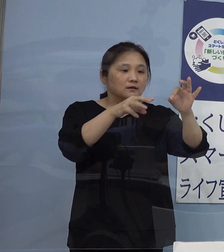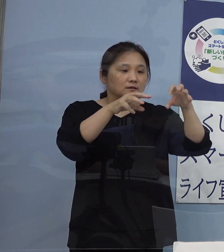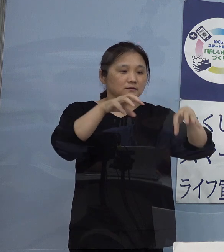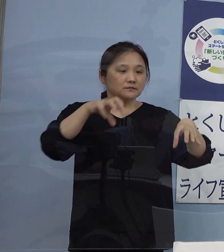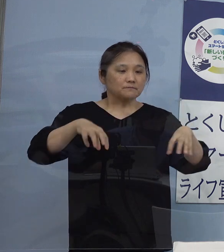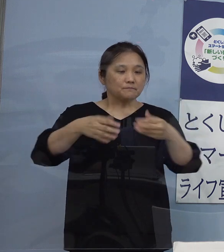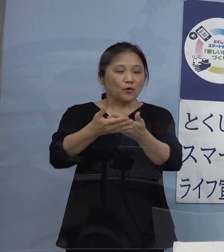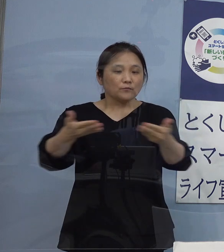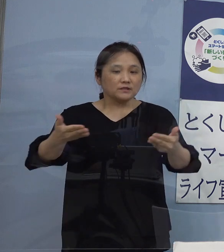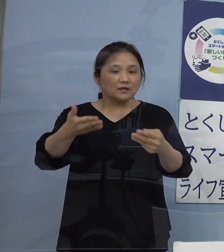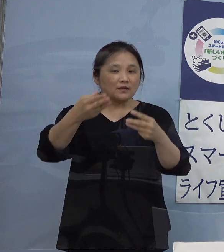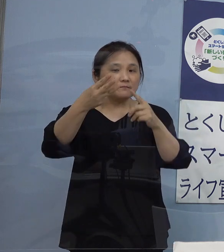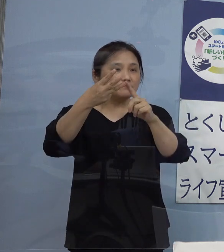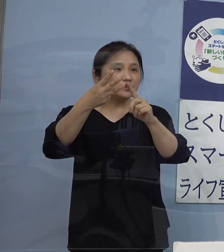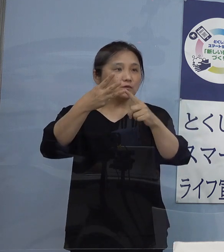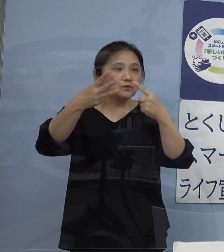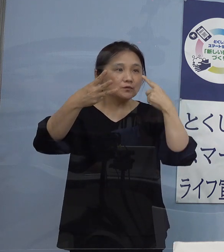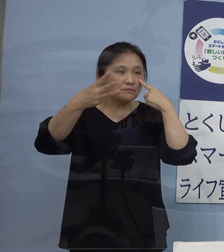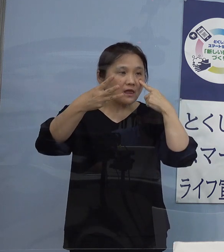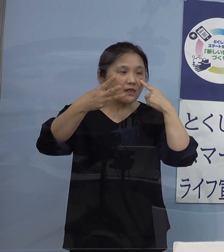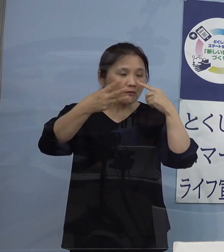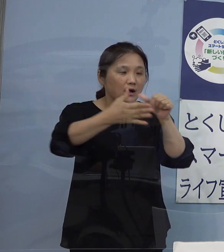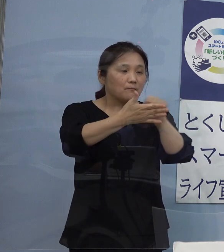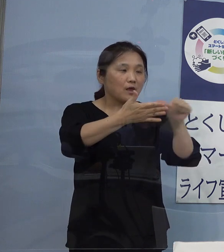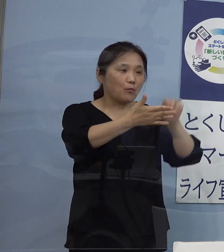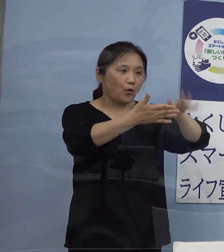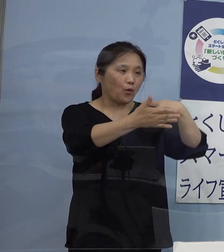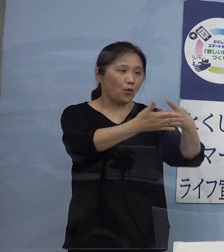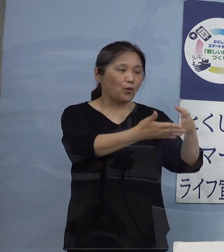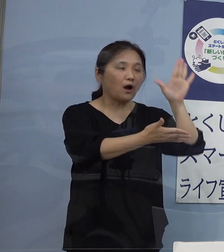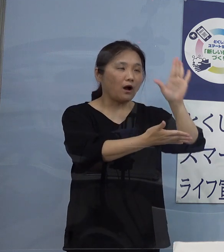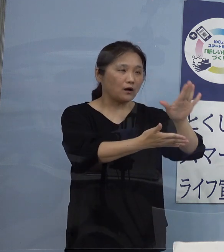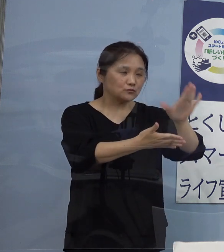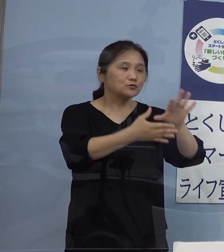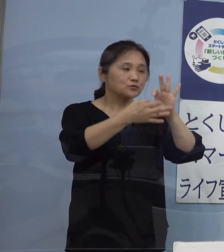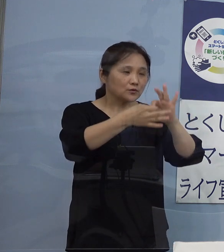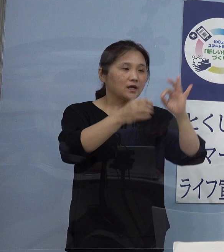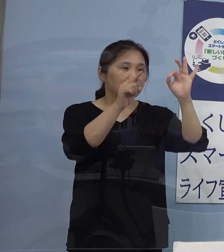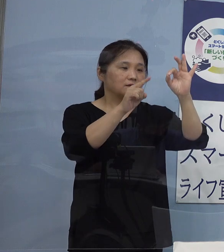そういうことです。名簿ができております。